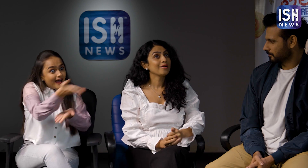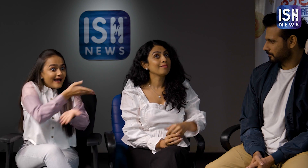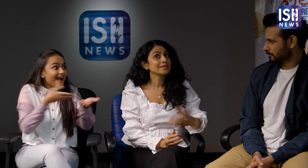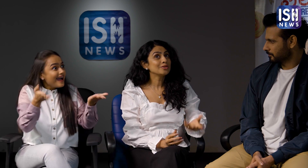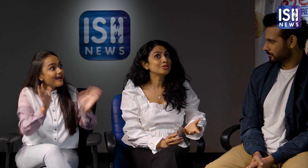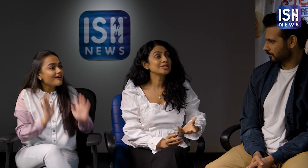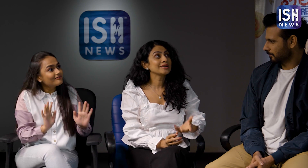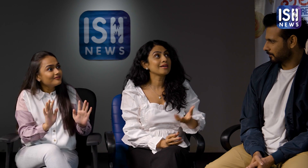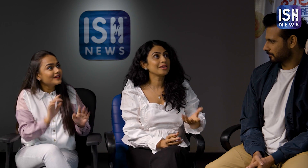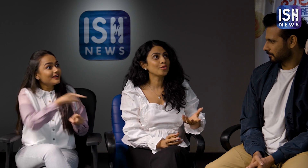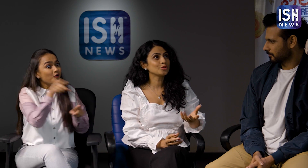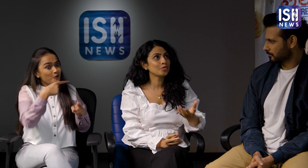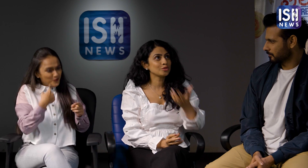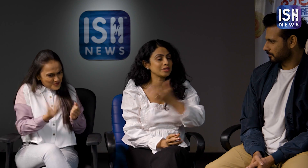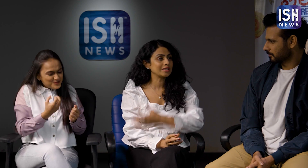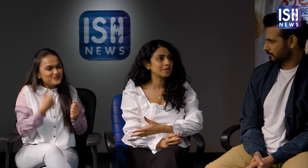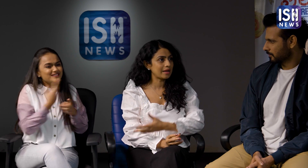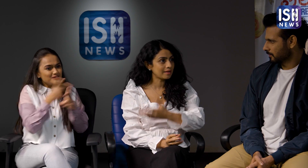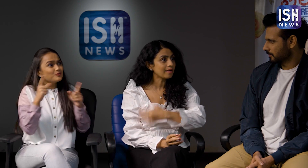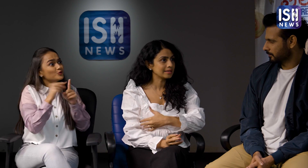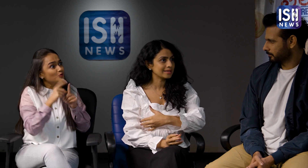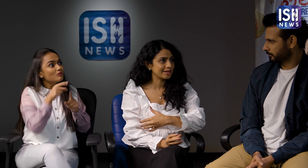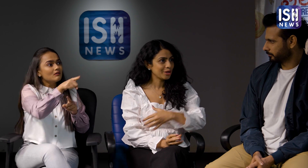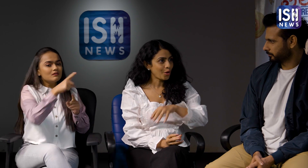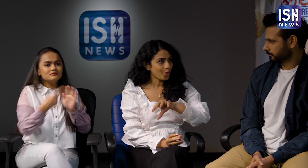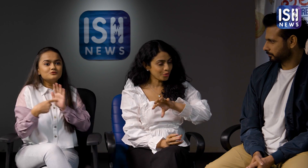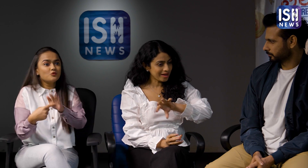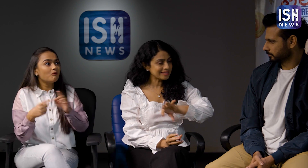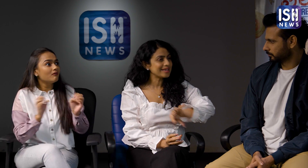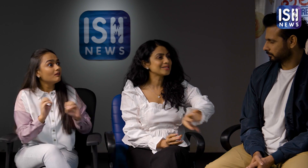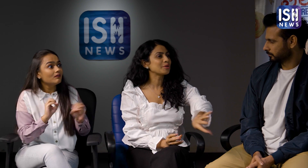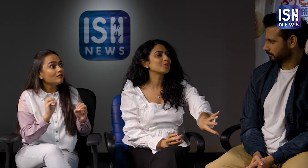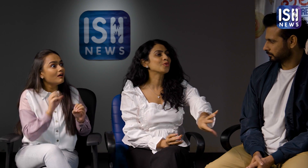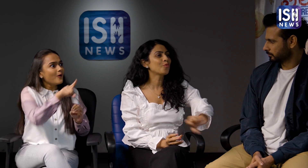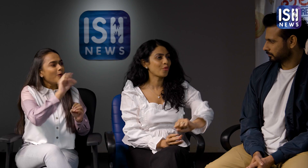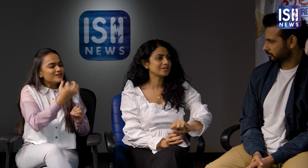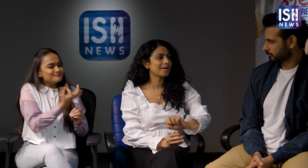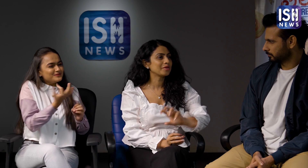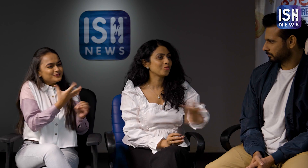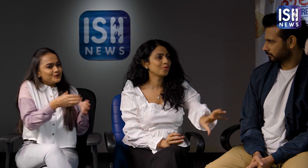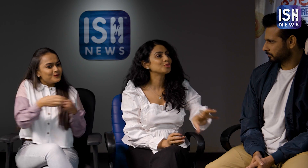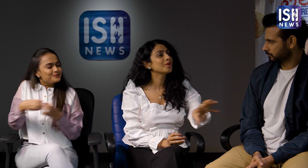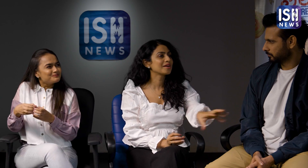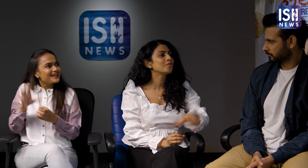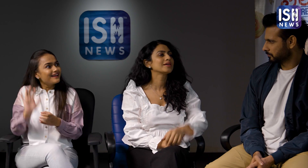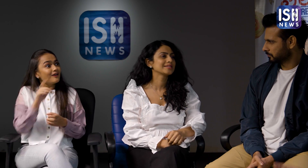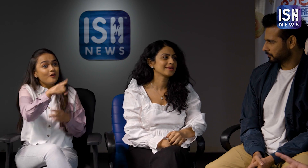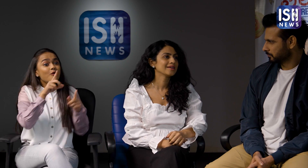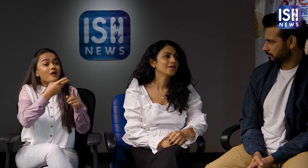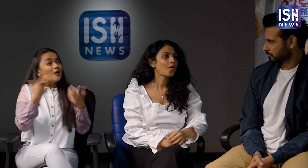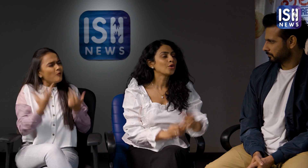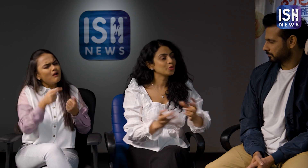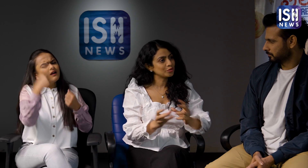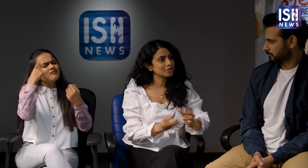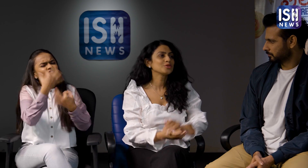जिनको ऐसी कुछ चीज़ें करनी हो जो वो सोसाइटी में ना कर सके, और उनका ऐसा एक स्पेशल ग्रुप हो जहाँ पे उनको जो करना वो